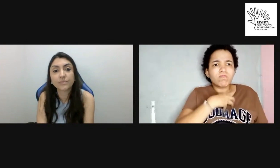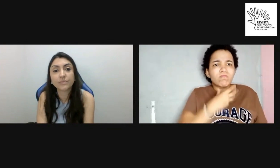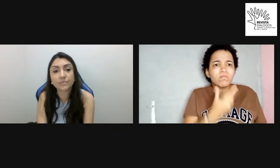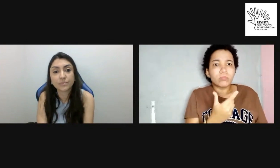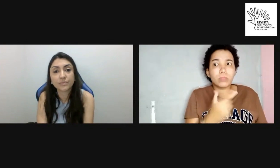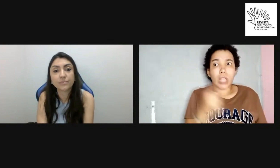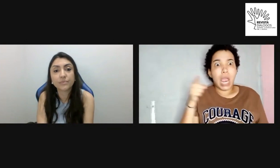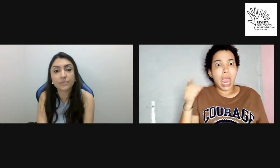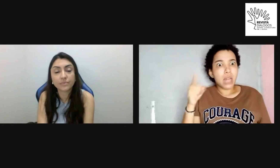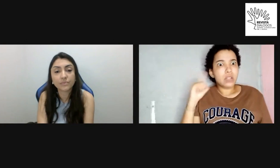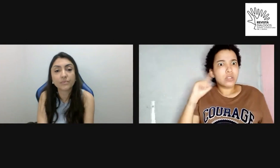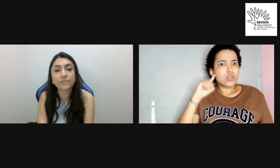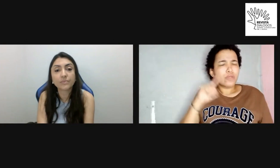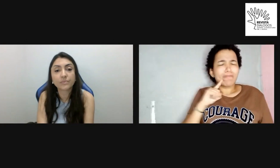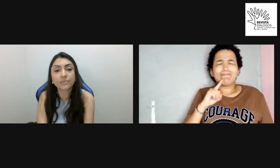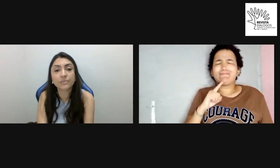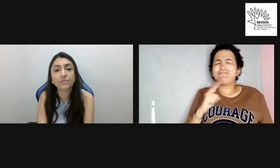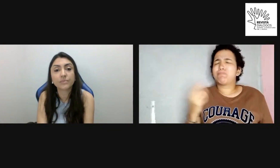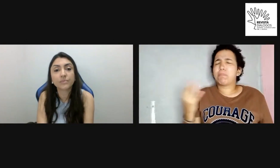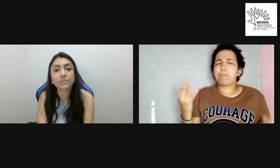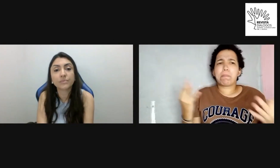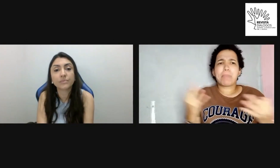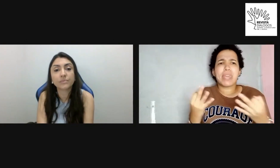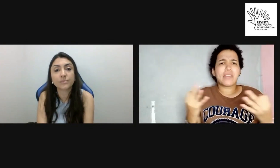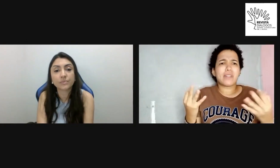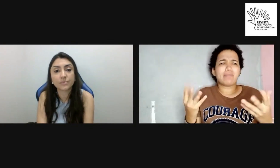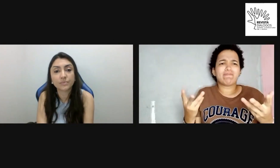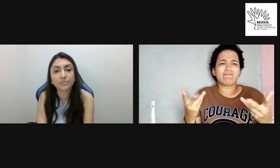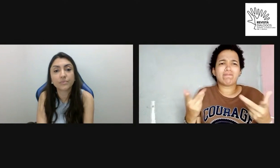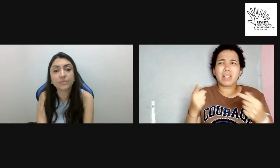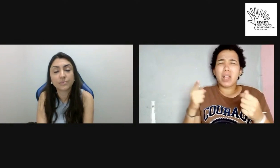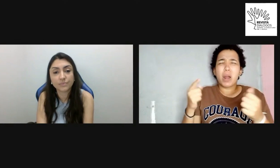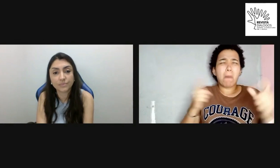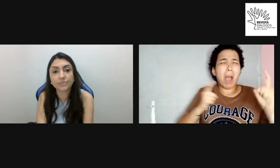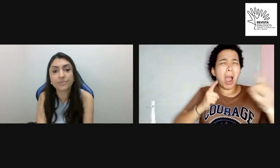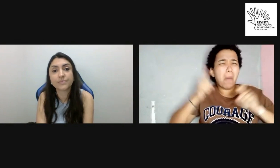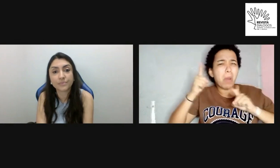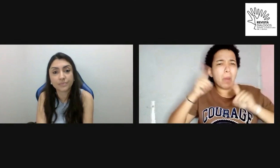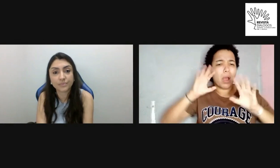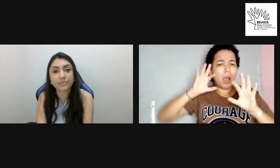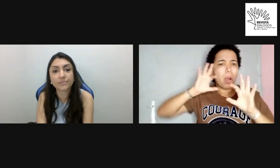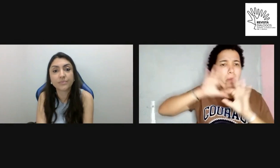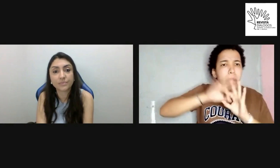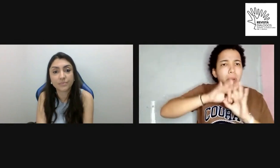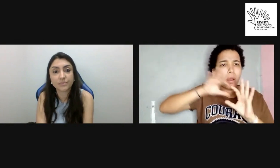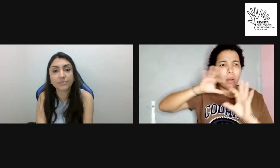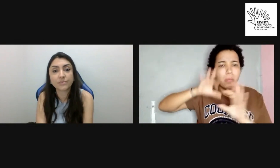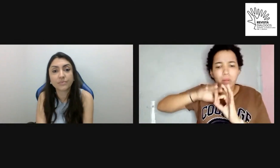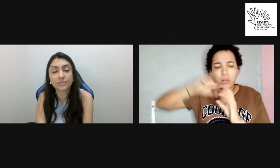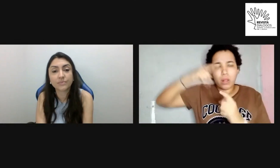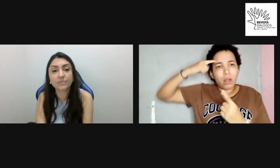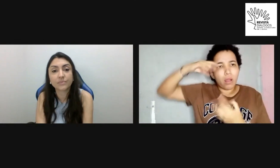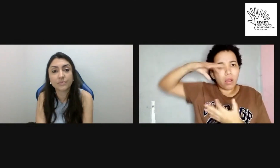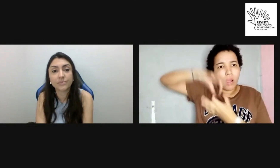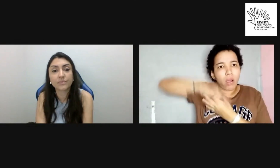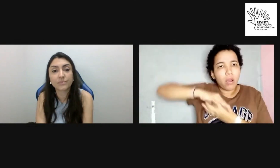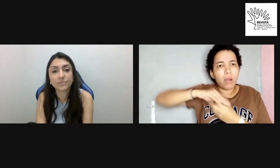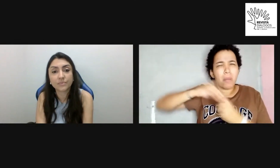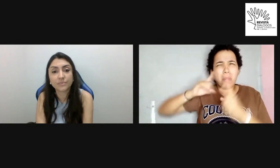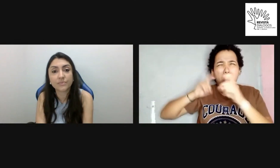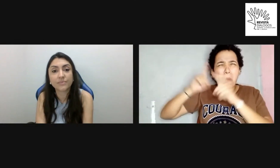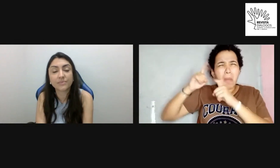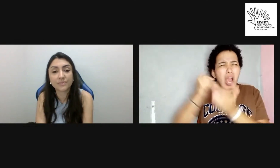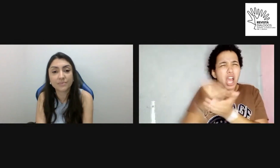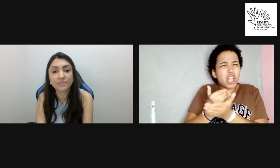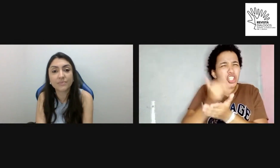natural. Já os surdos são perfeitos, maravilhosos. As expressões são bem conectadas